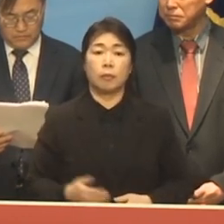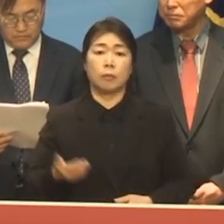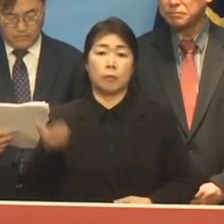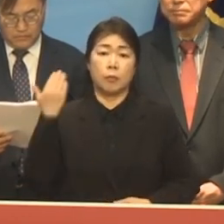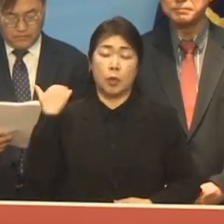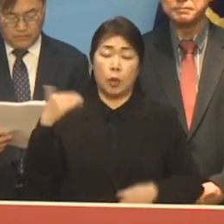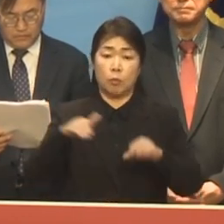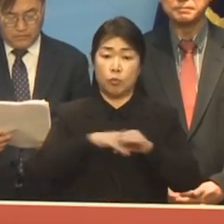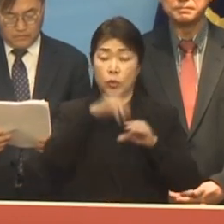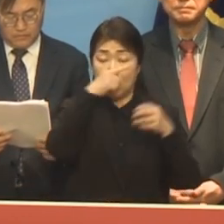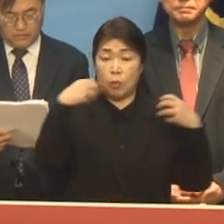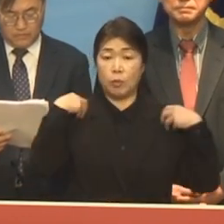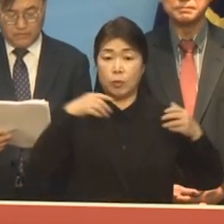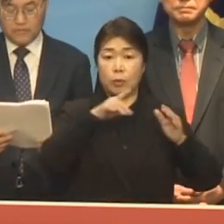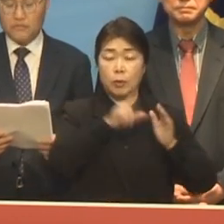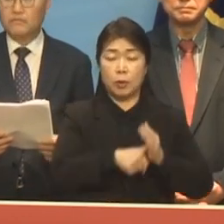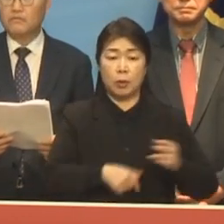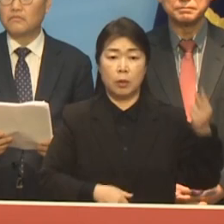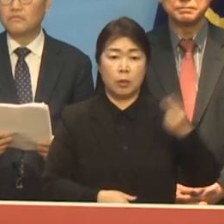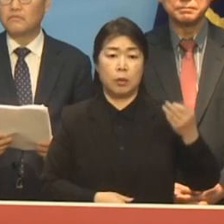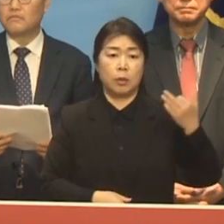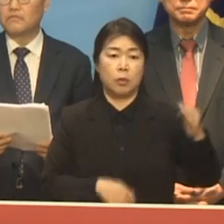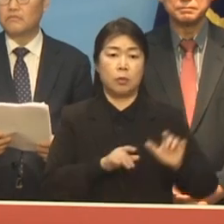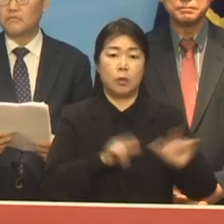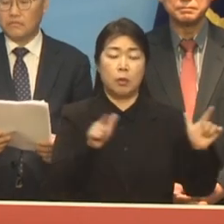시기 2019년